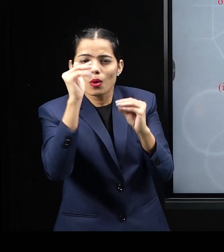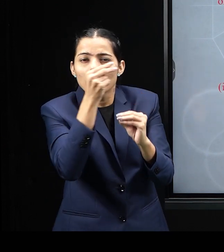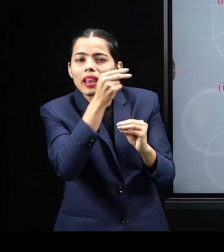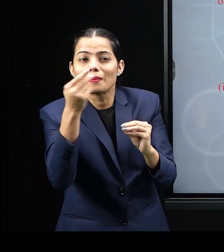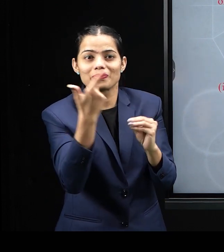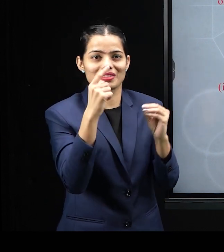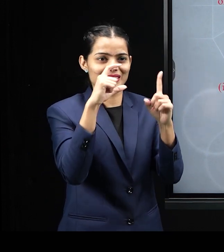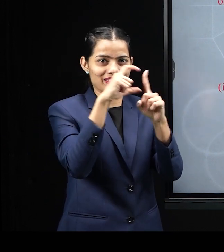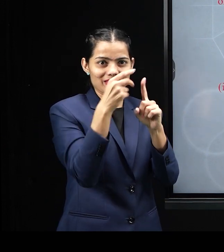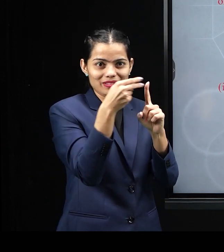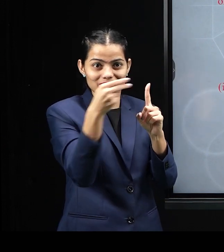= AB.